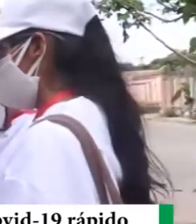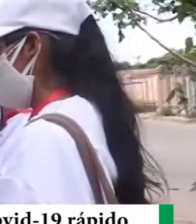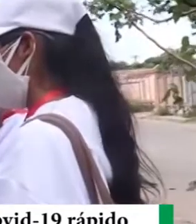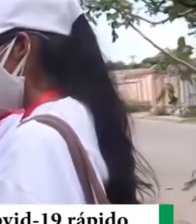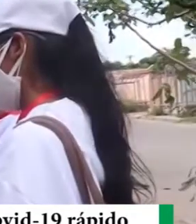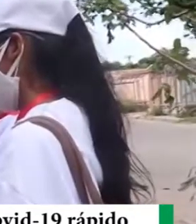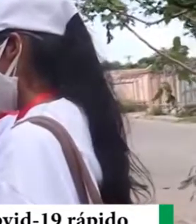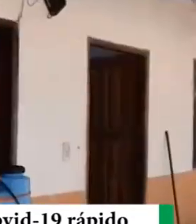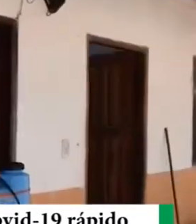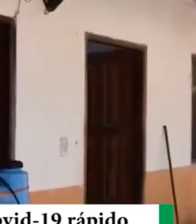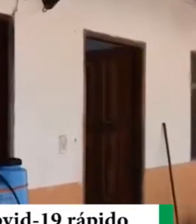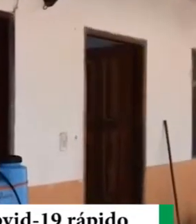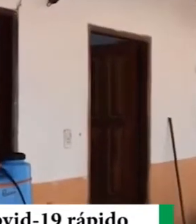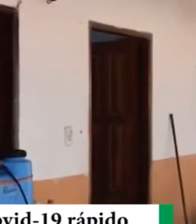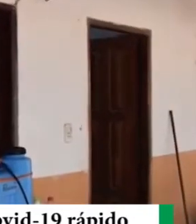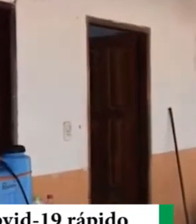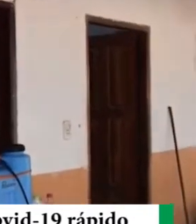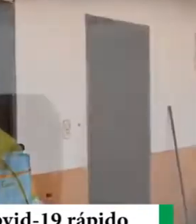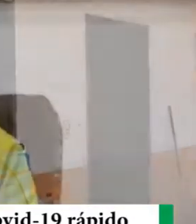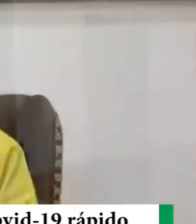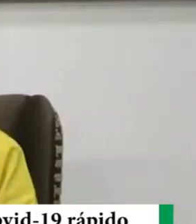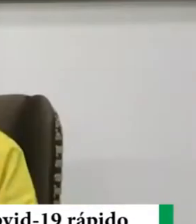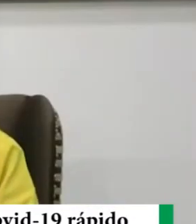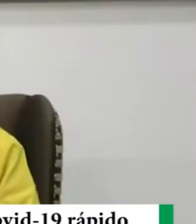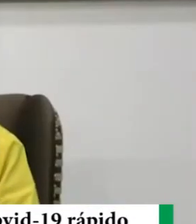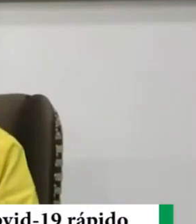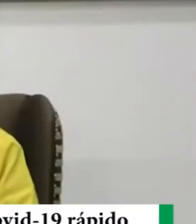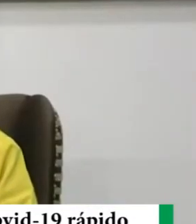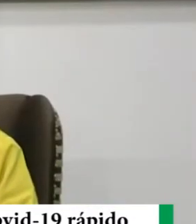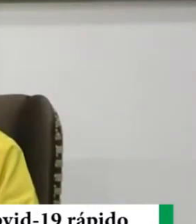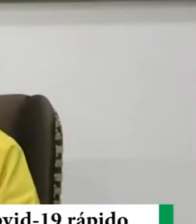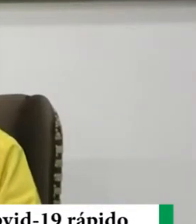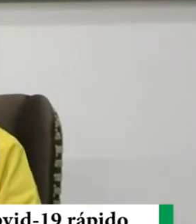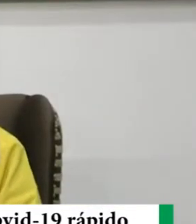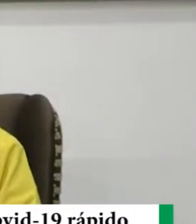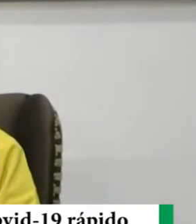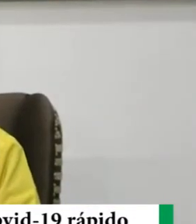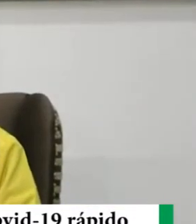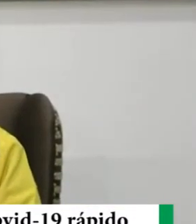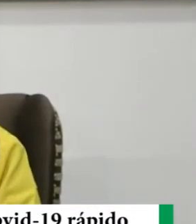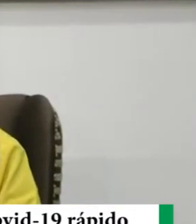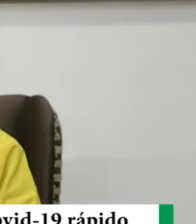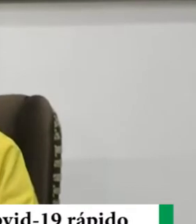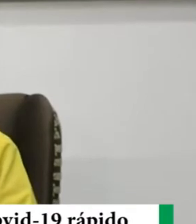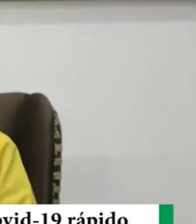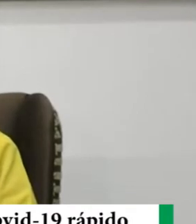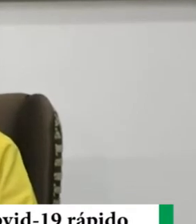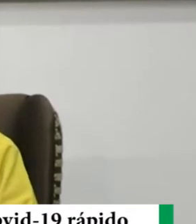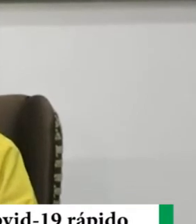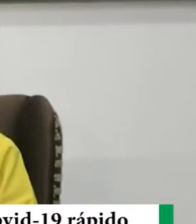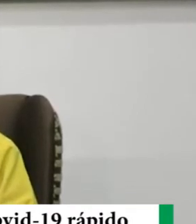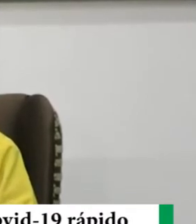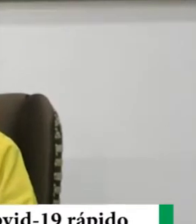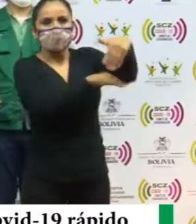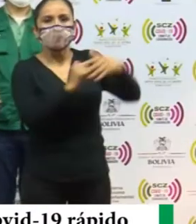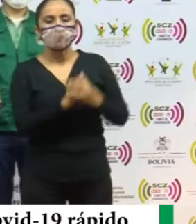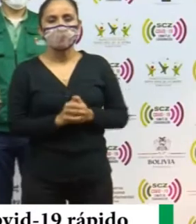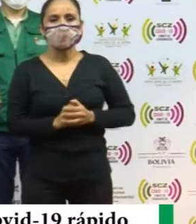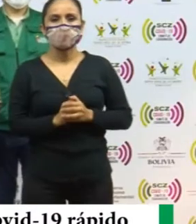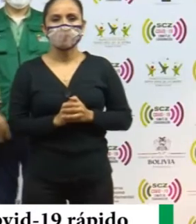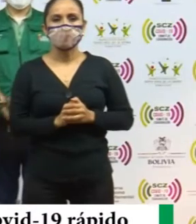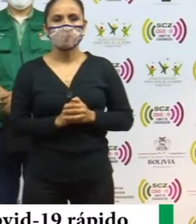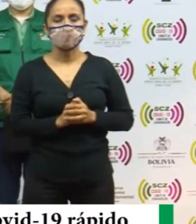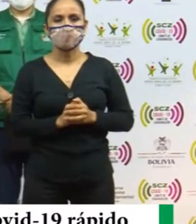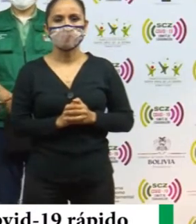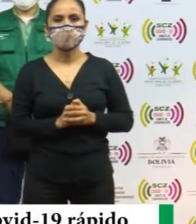control manejando a través de esta acción que es muy oportuna en este momento de la pandemia en el municipio de Santa Cruz de la Sierra.